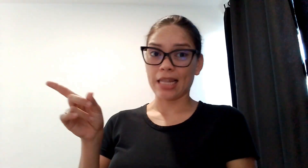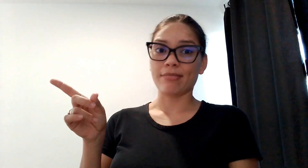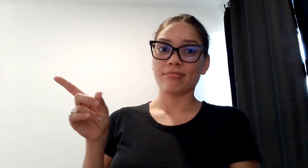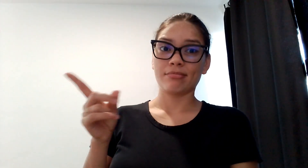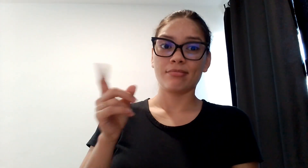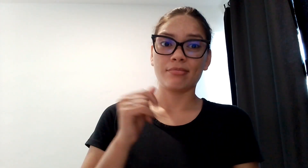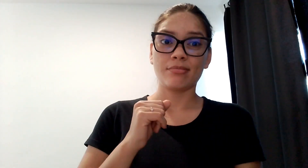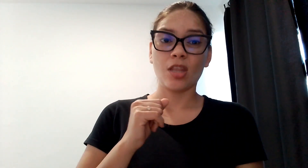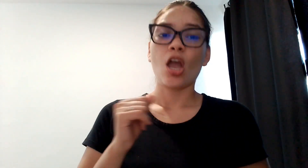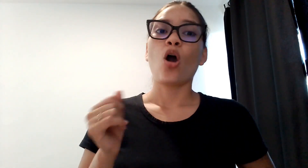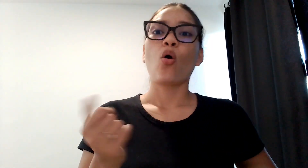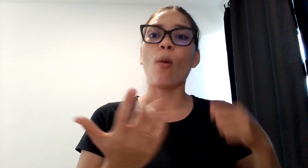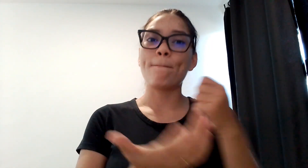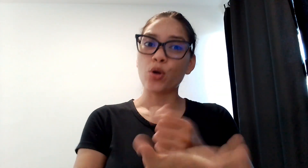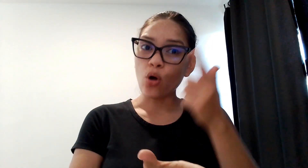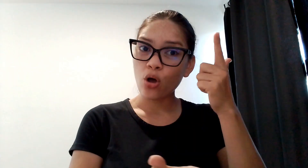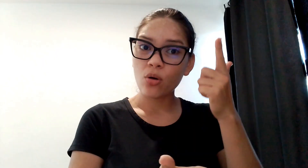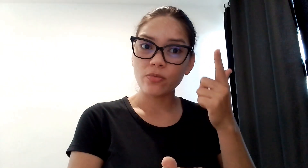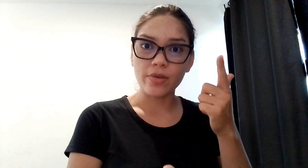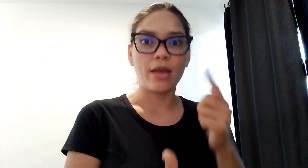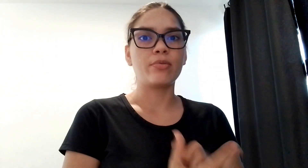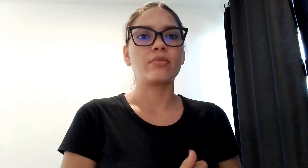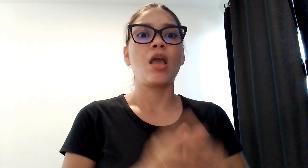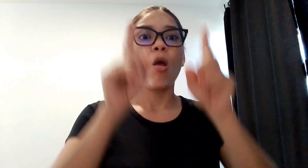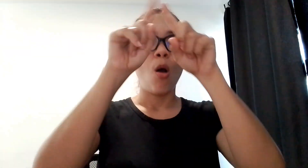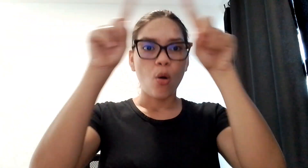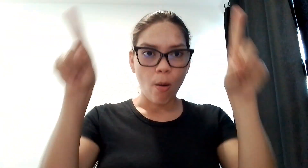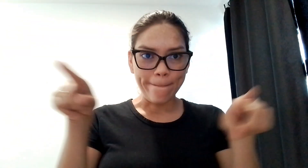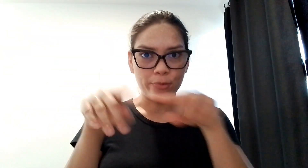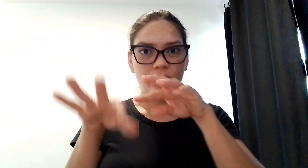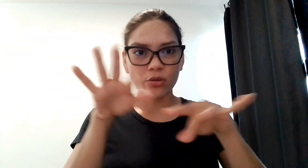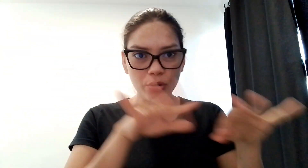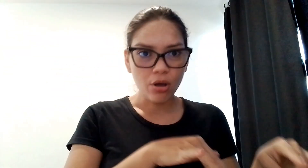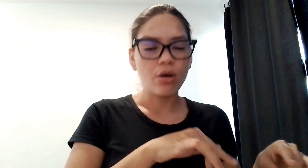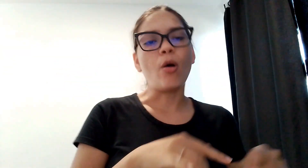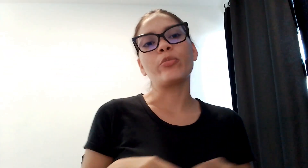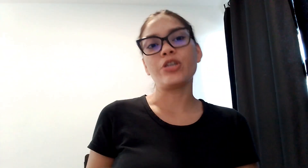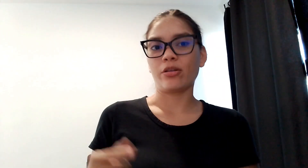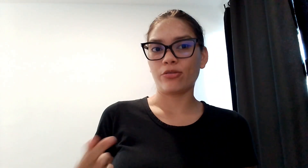ela. Comprou, verbo. Computador, objeto.